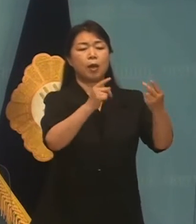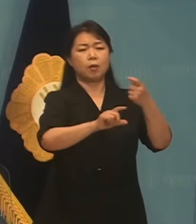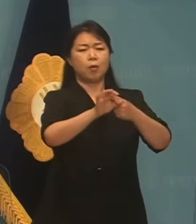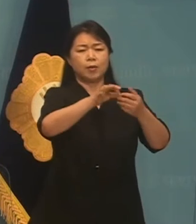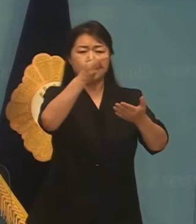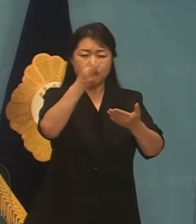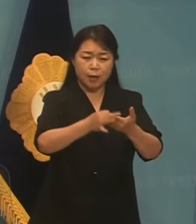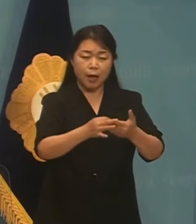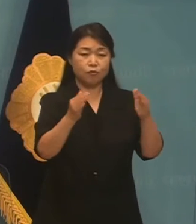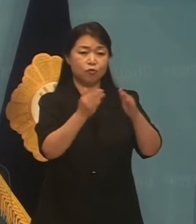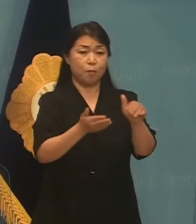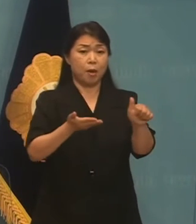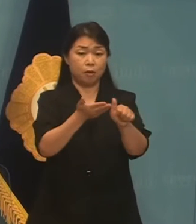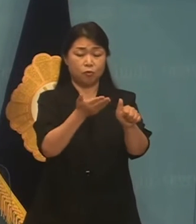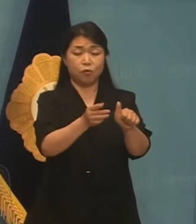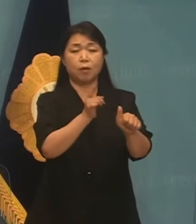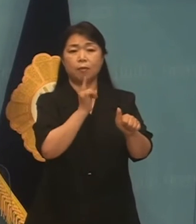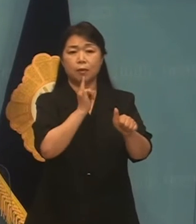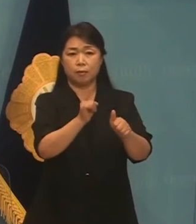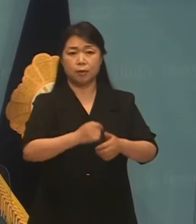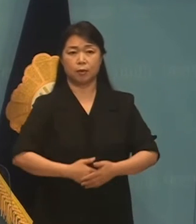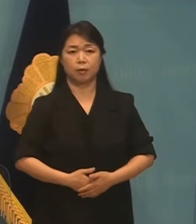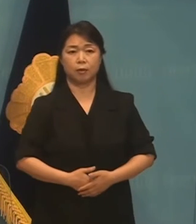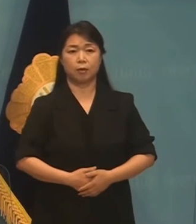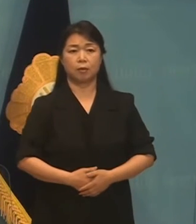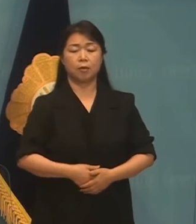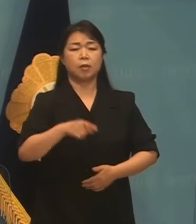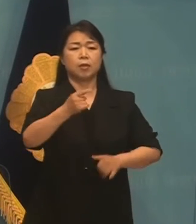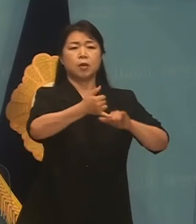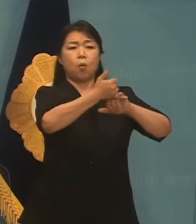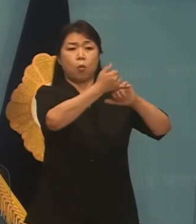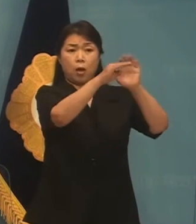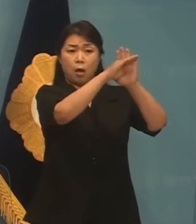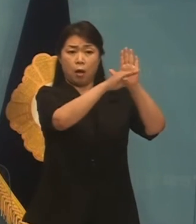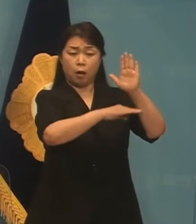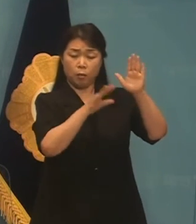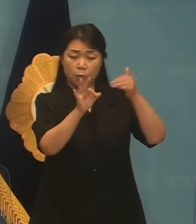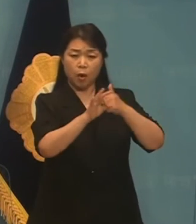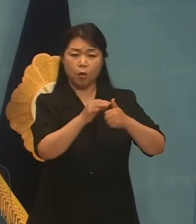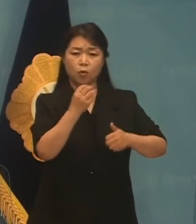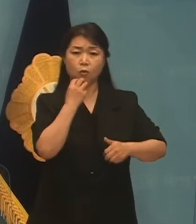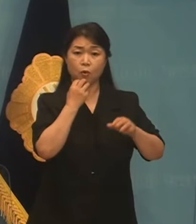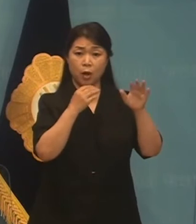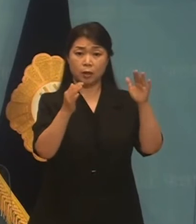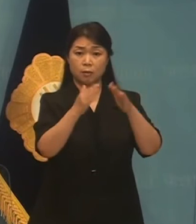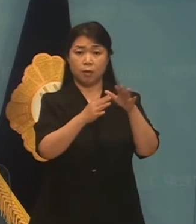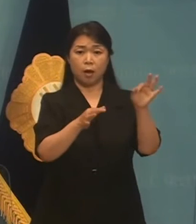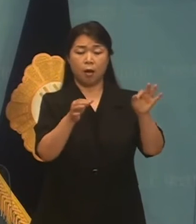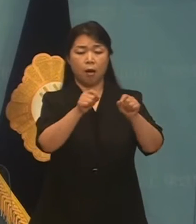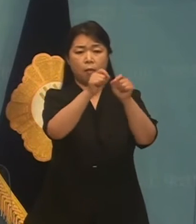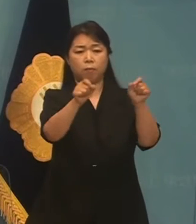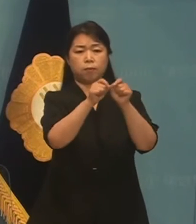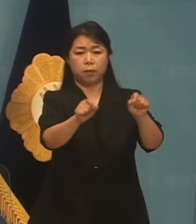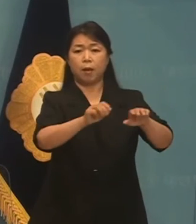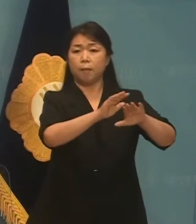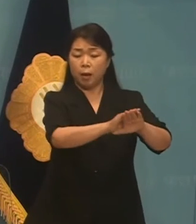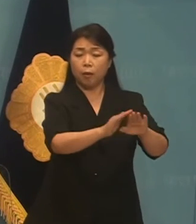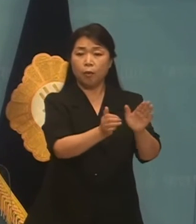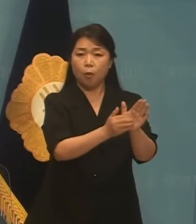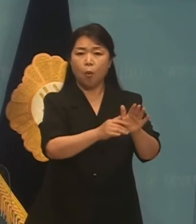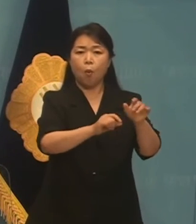주택을 공급한다는 것이었습니다. 그 공약만으로도 서울의 집값은 동결되었고